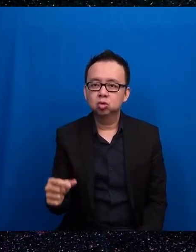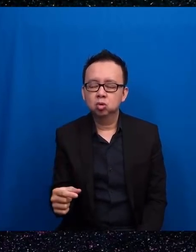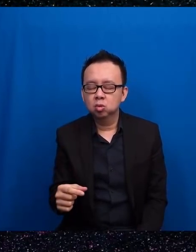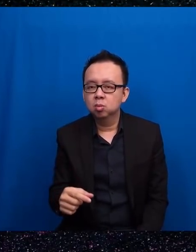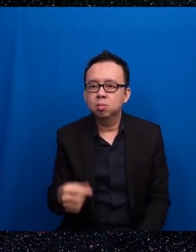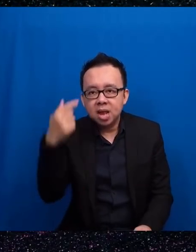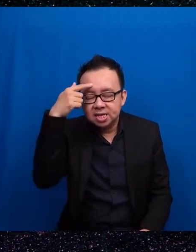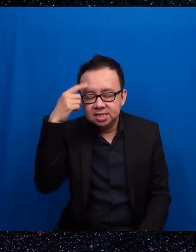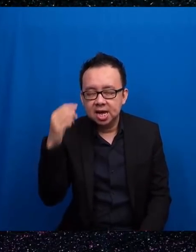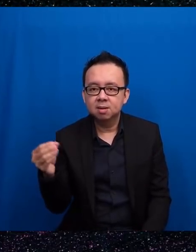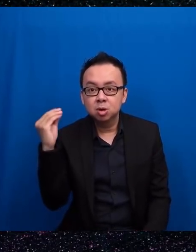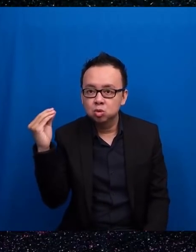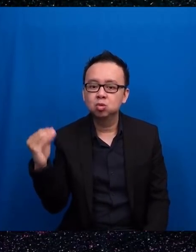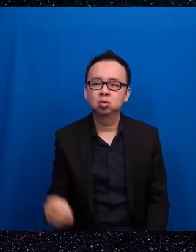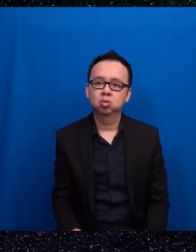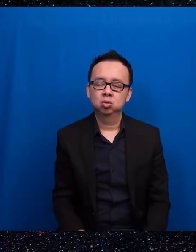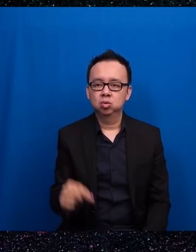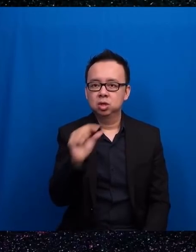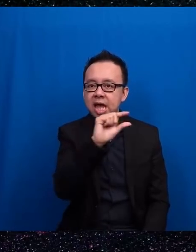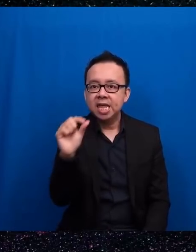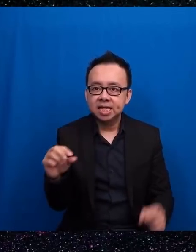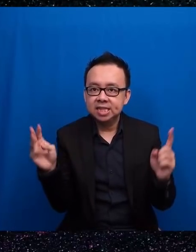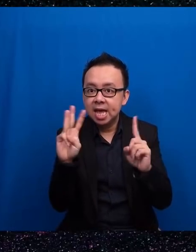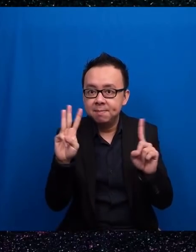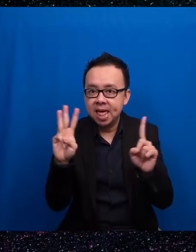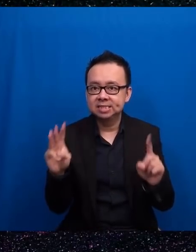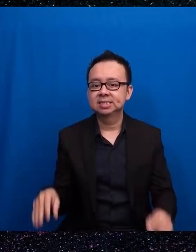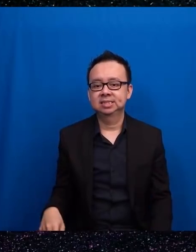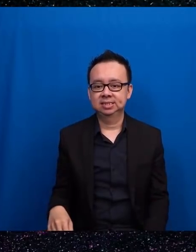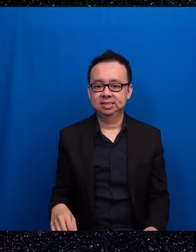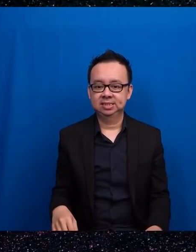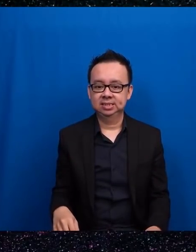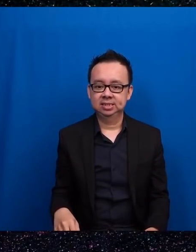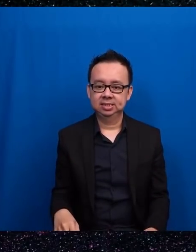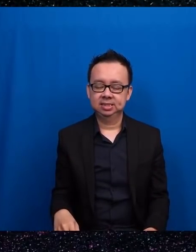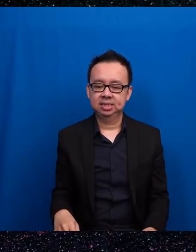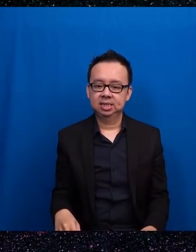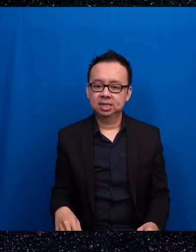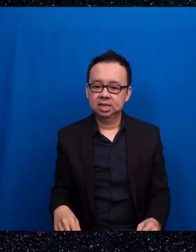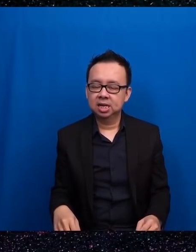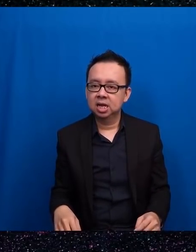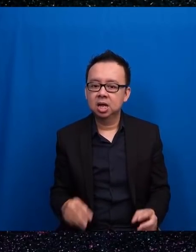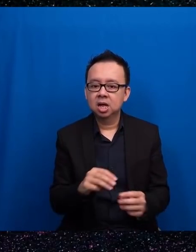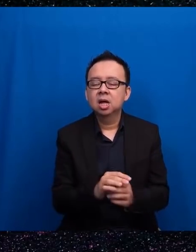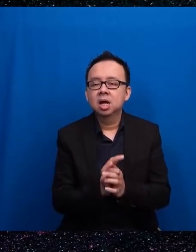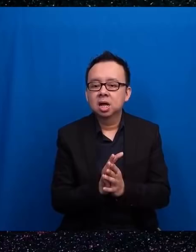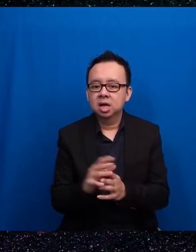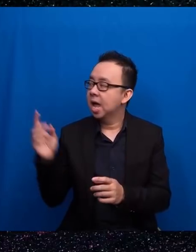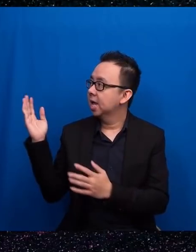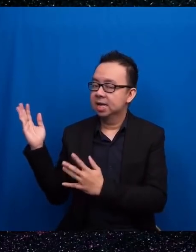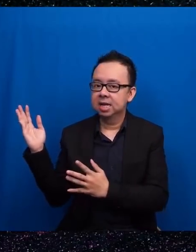Kita lihat dulu ayat 13, saya jelaskan lagi. Apabila engkau tidak menginjak-injak